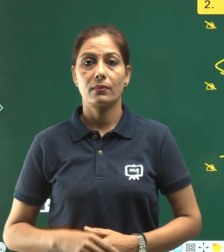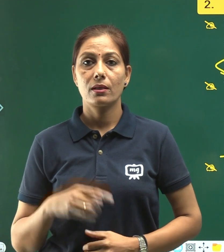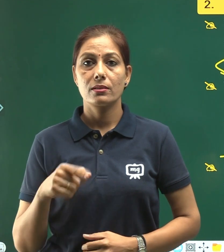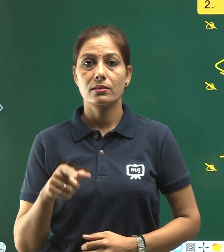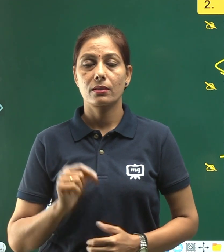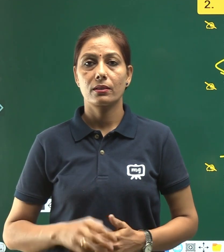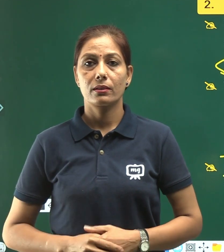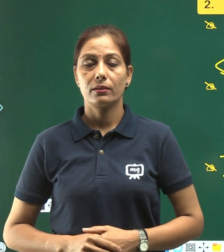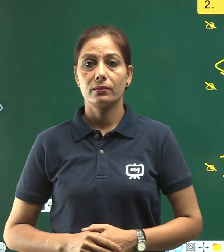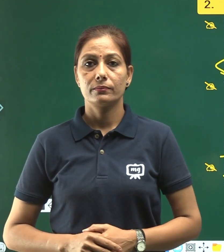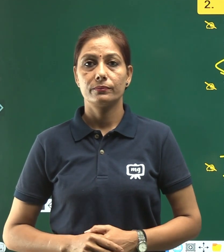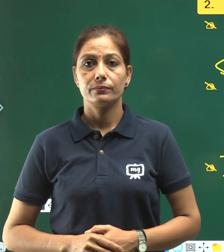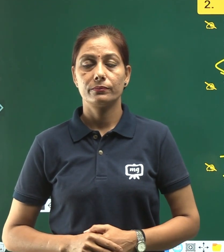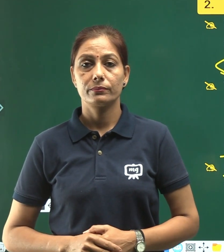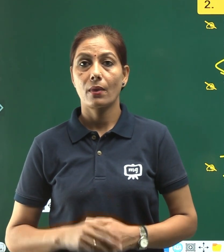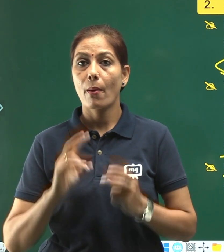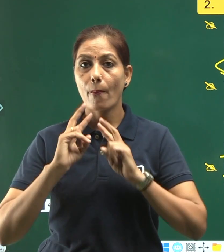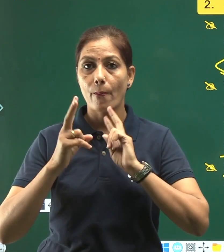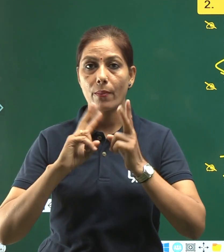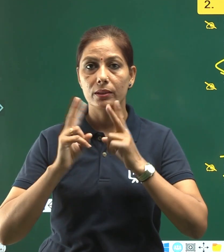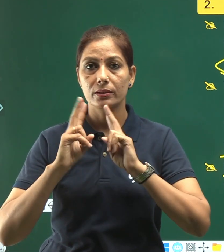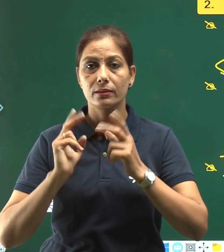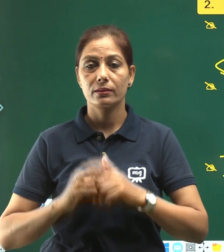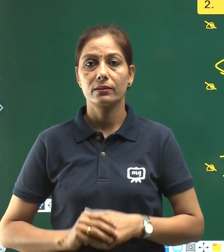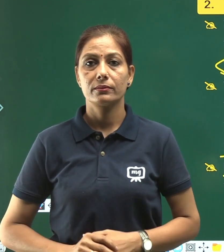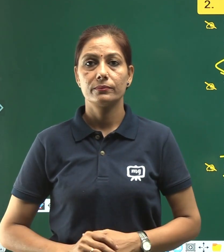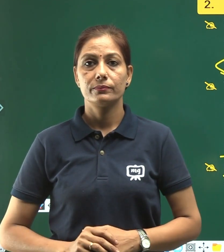इससे बात की